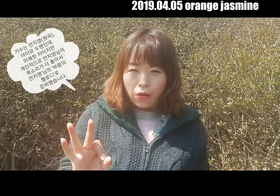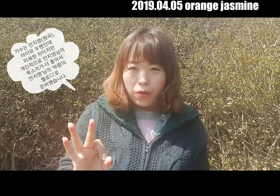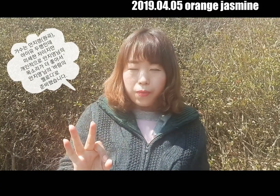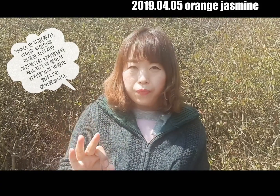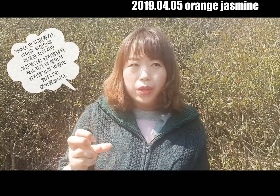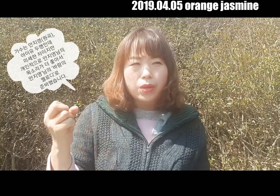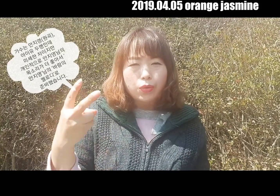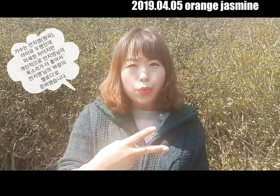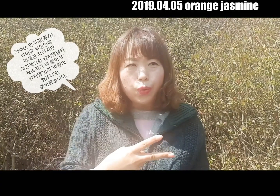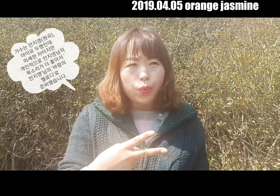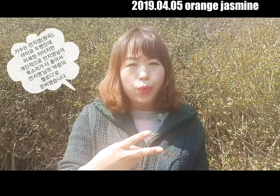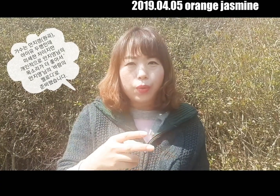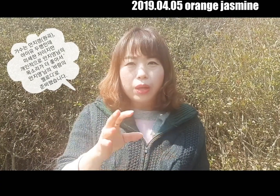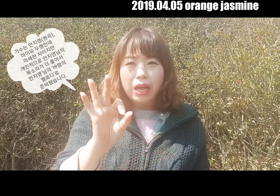안지영, 또